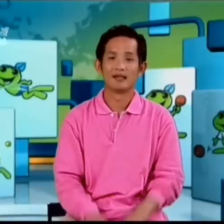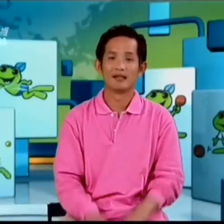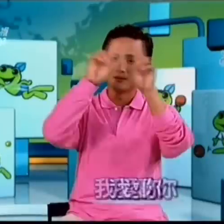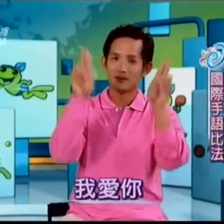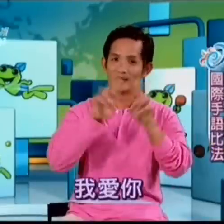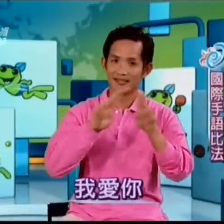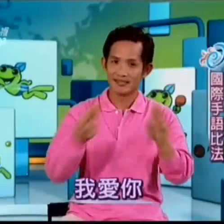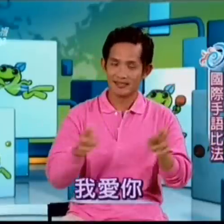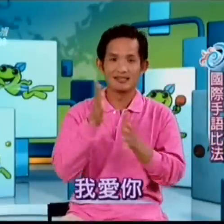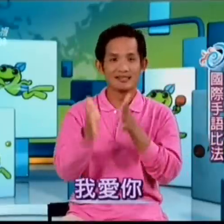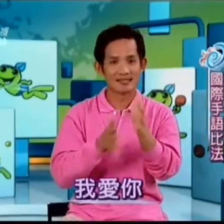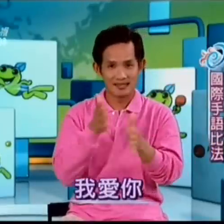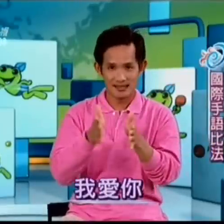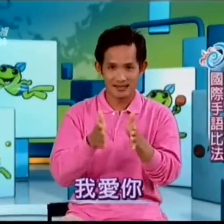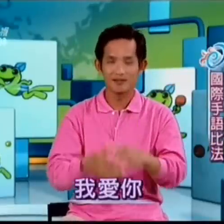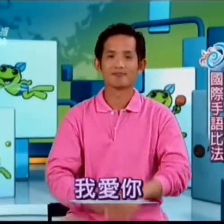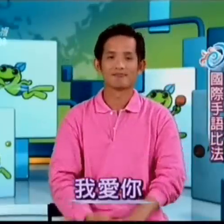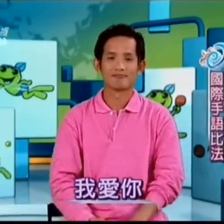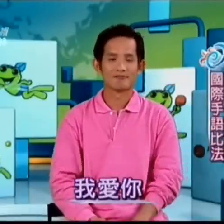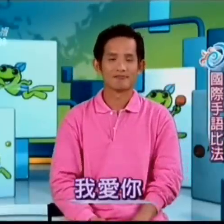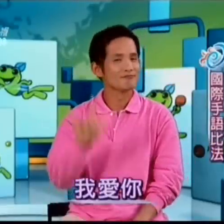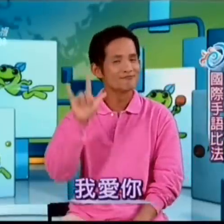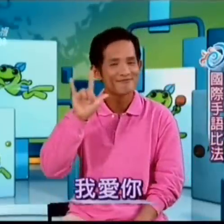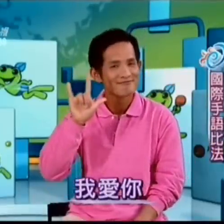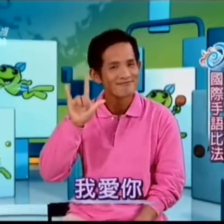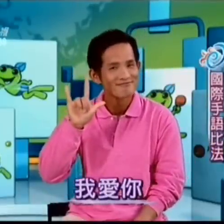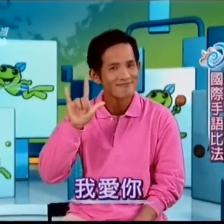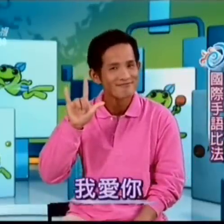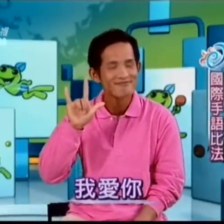国际手语的笔法，我爱你，